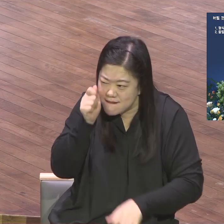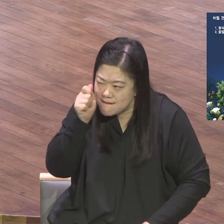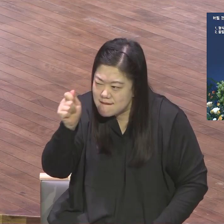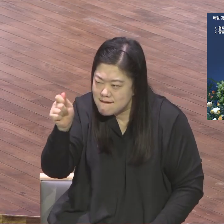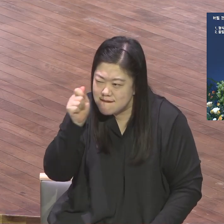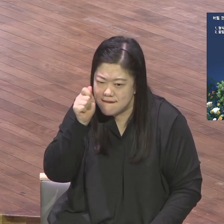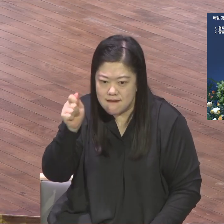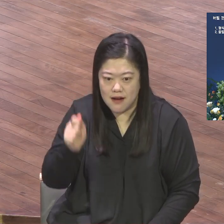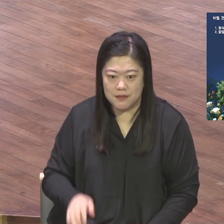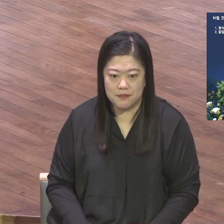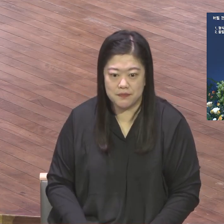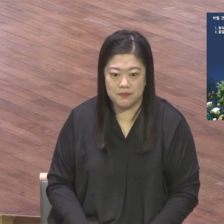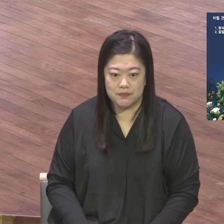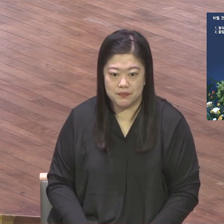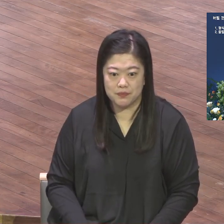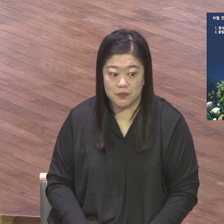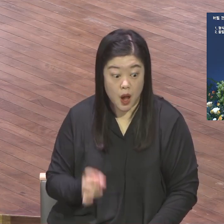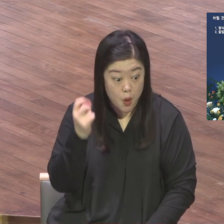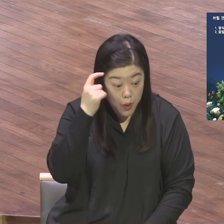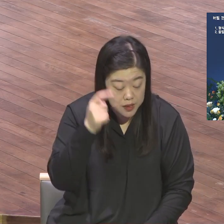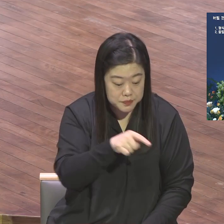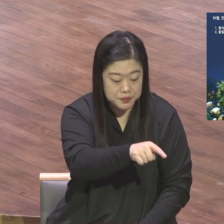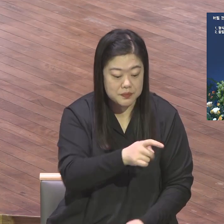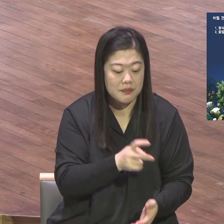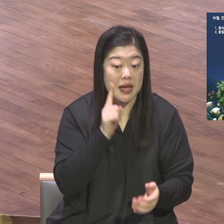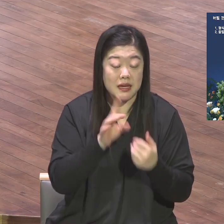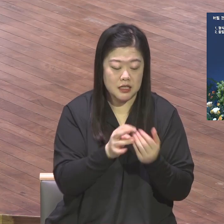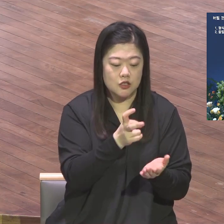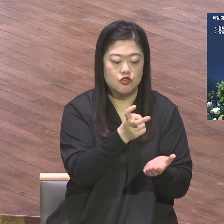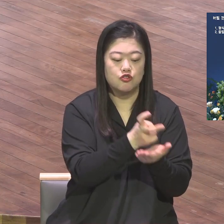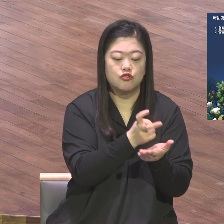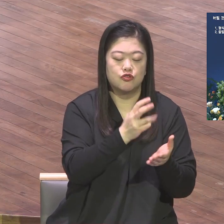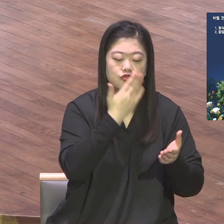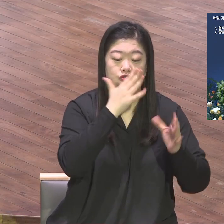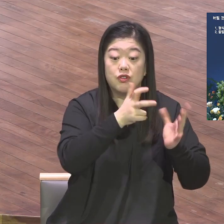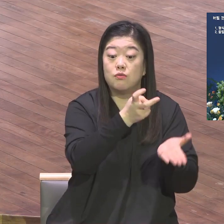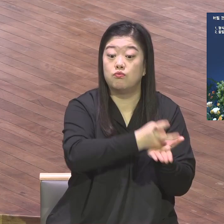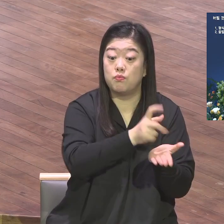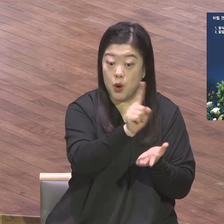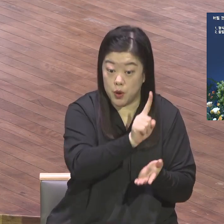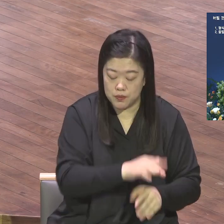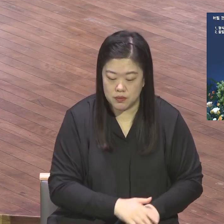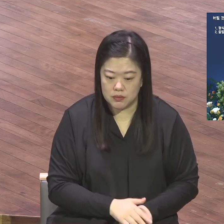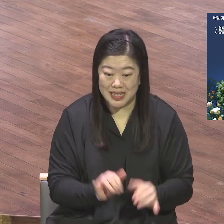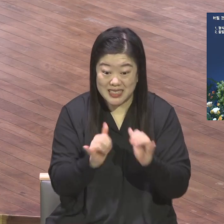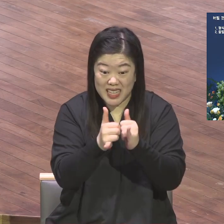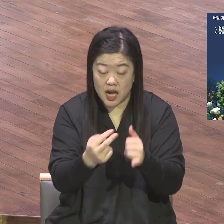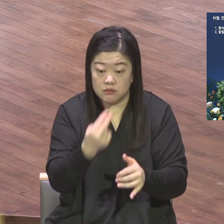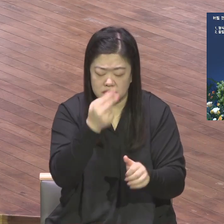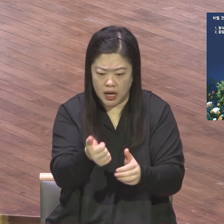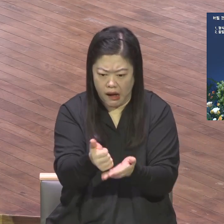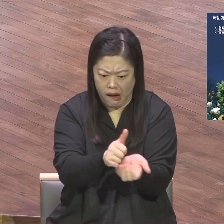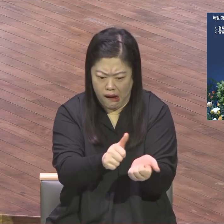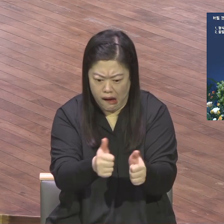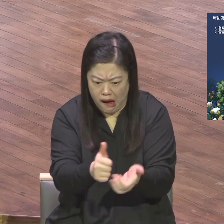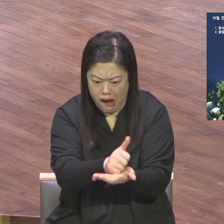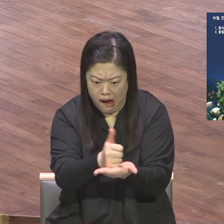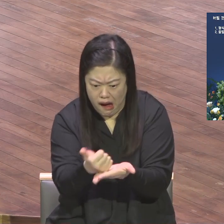이들의 규례를 보면 안식일에 생명이 위태로운 경우에만 병을 고칠 수 있다 이래 나와